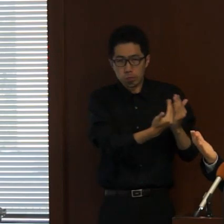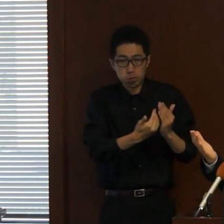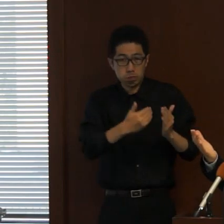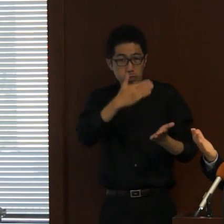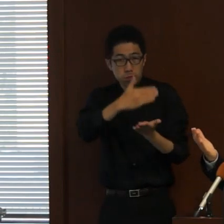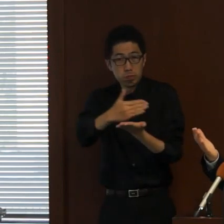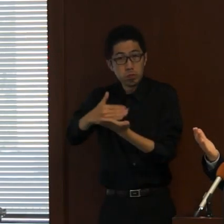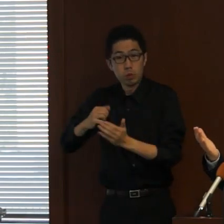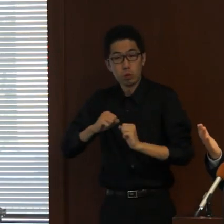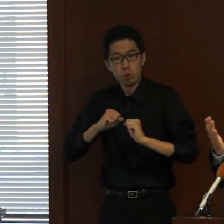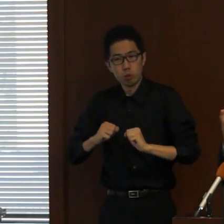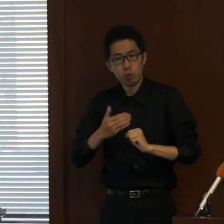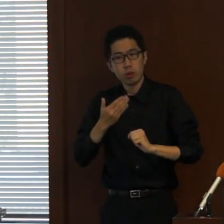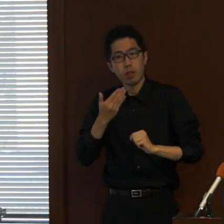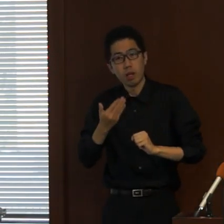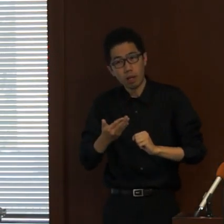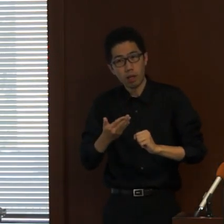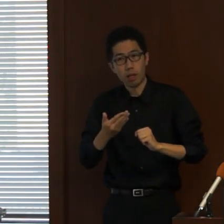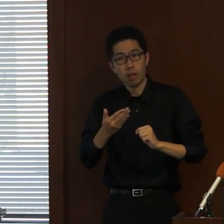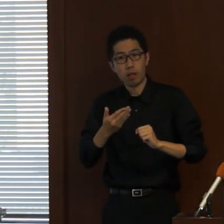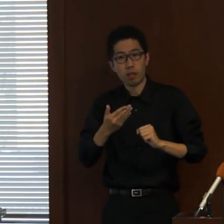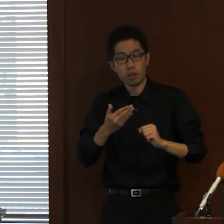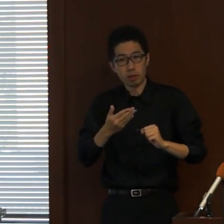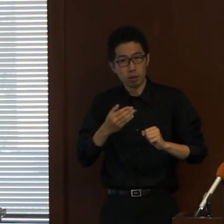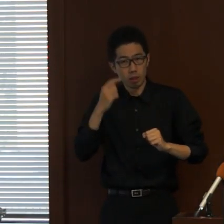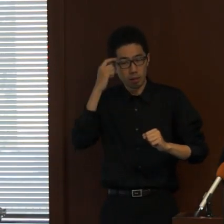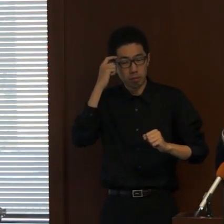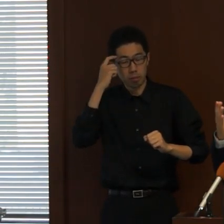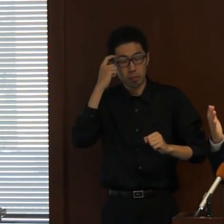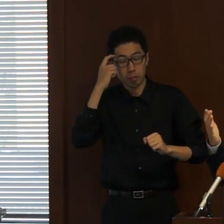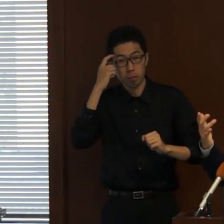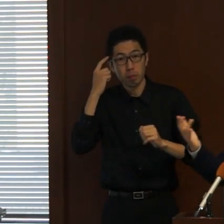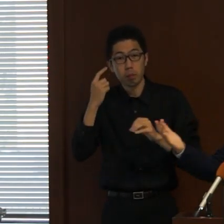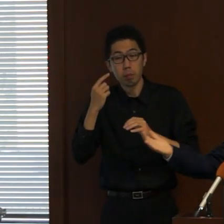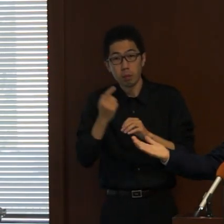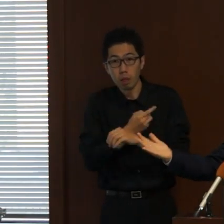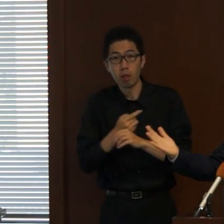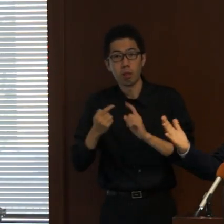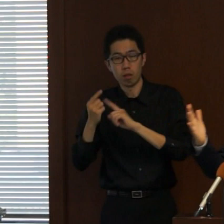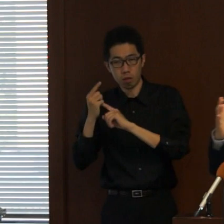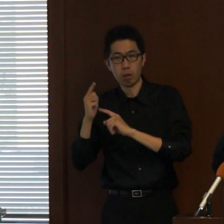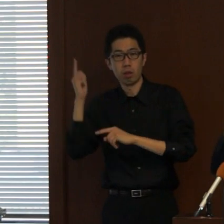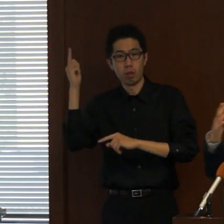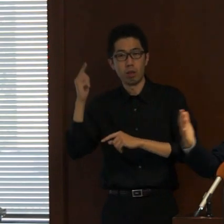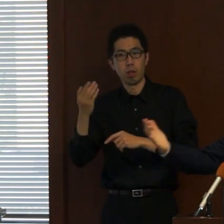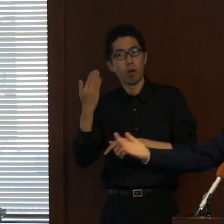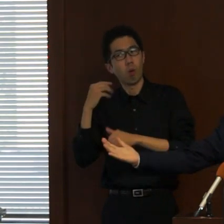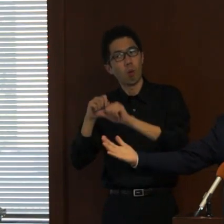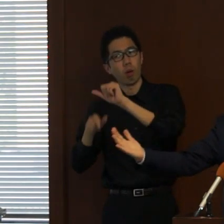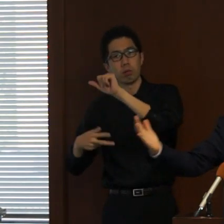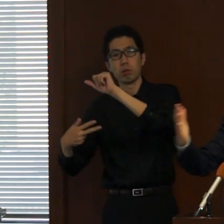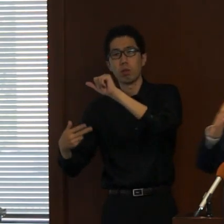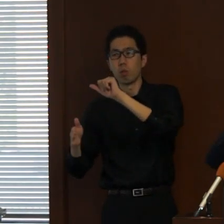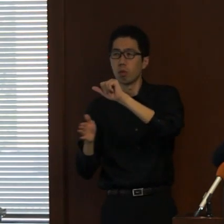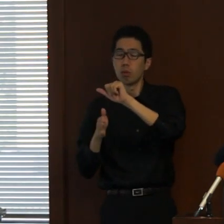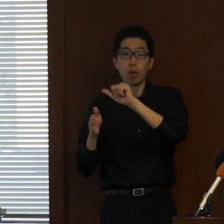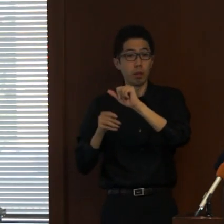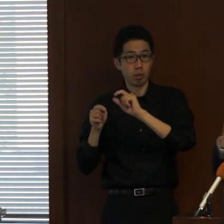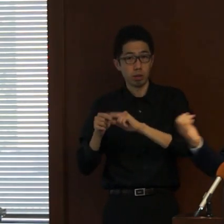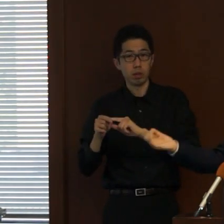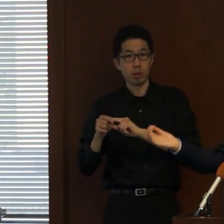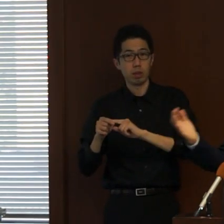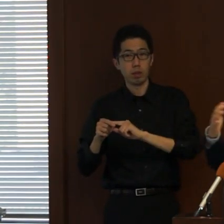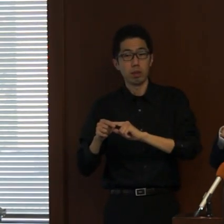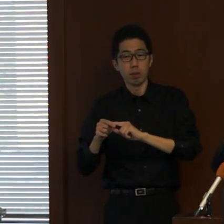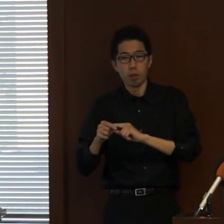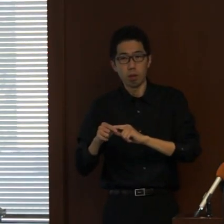今度はやっぱり7日ぐらいですかね、今度14ぐらいのメドにいくらか解除しますって、今度は逆向きの